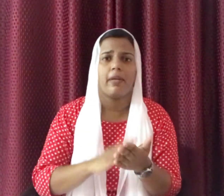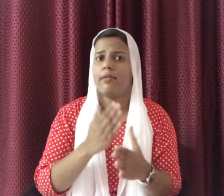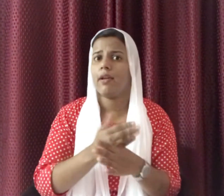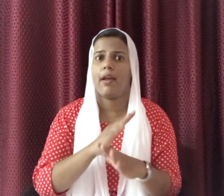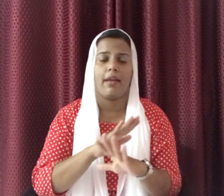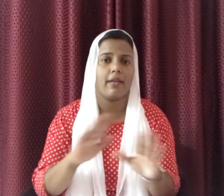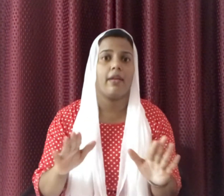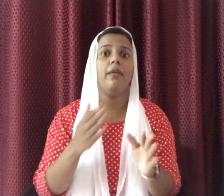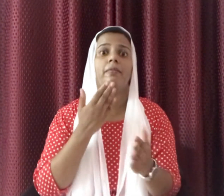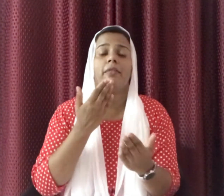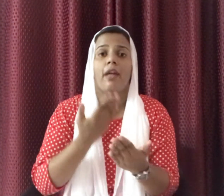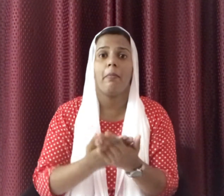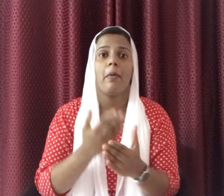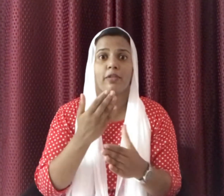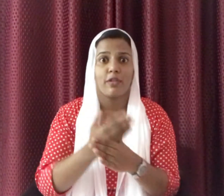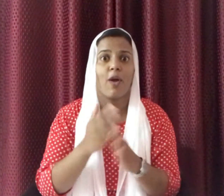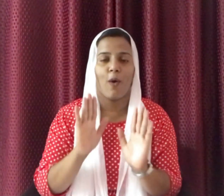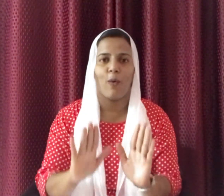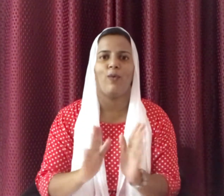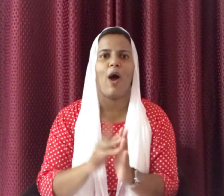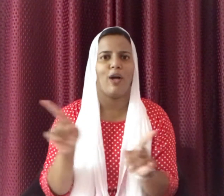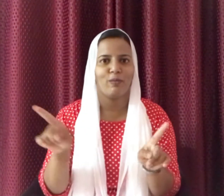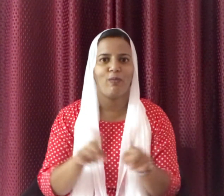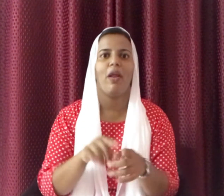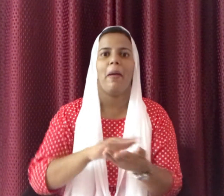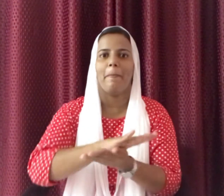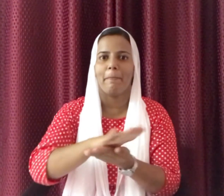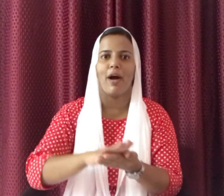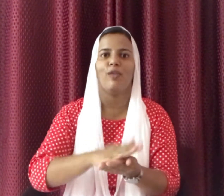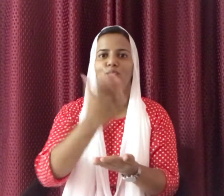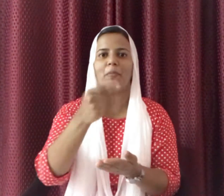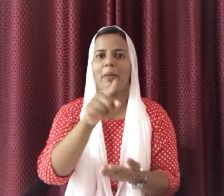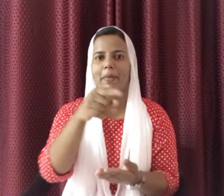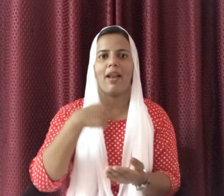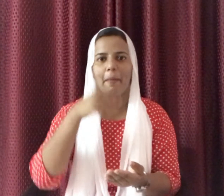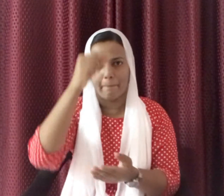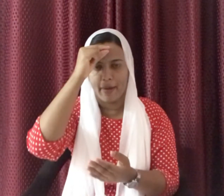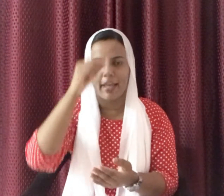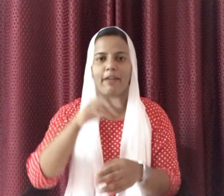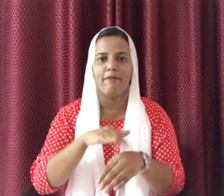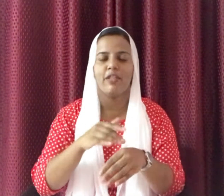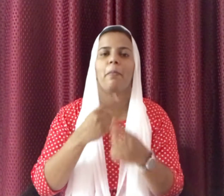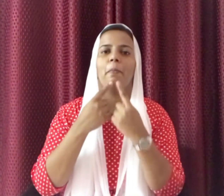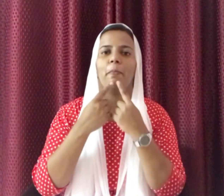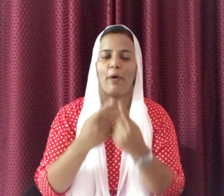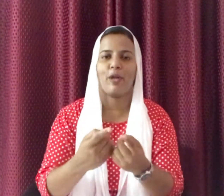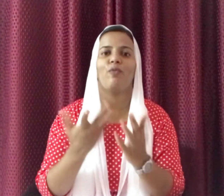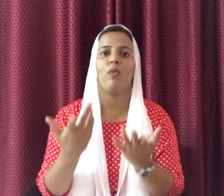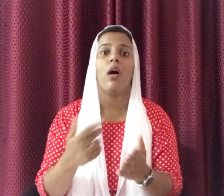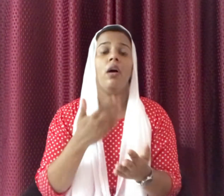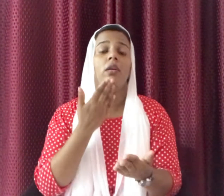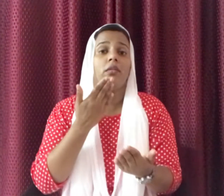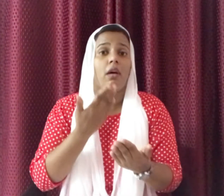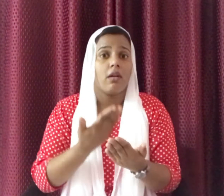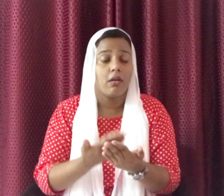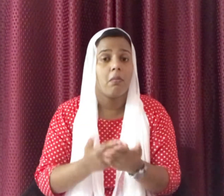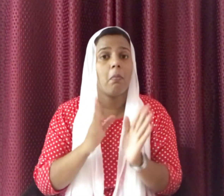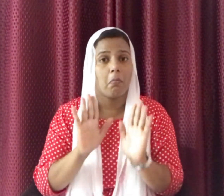എൻ്റെ പേരും നിങ്ങളുടെ പേരും ഒക്കെ അതിനോട് ചേർത്തിട്ട് പരിശുദ്ധാത്മാവ് നമ്മുടെ പേര് വിളിച്ചിട്ട് നമ്മളോട് പറയുക, മോനെ റാ, നന്മയല്ലാതെ